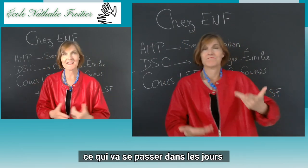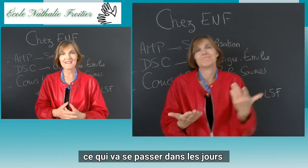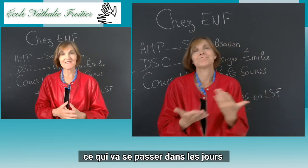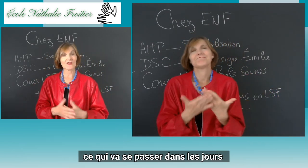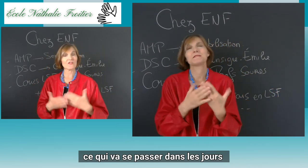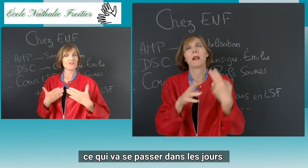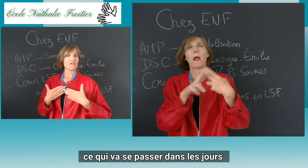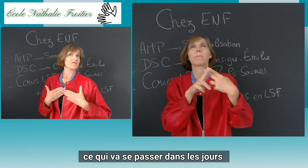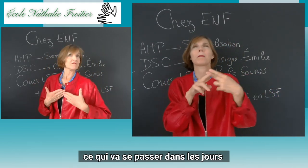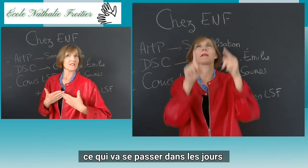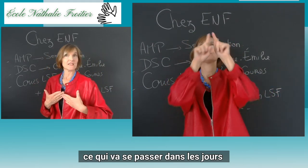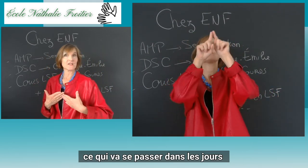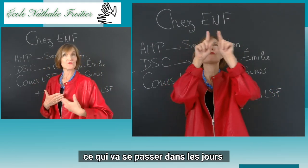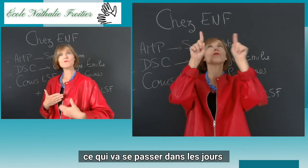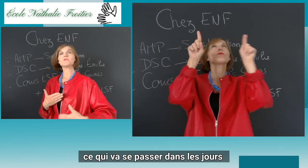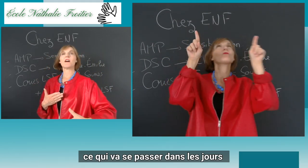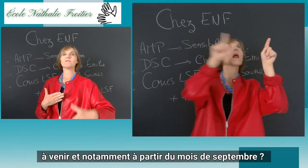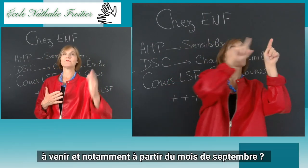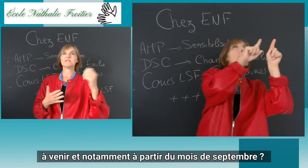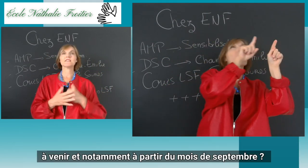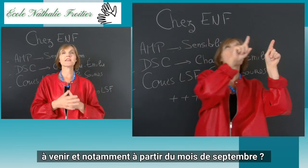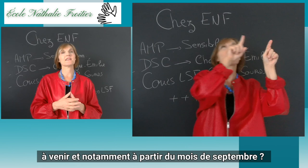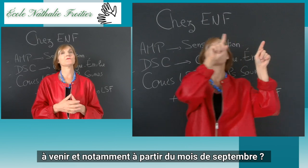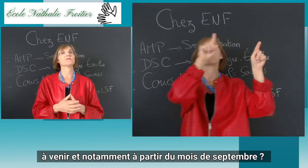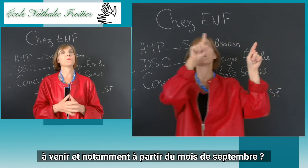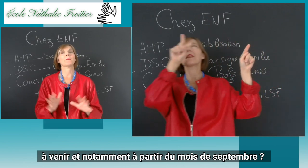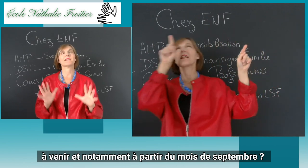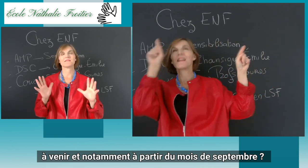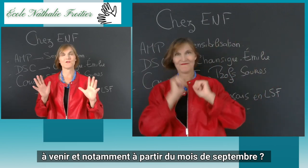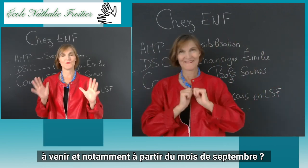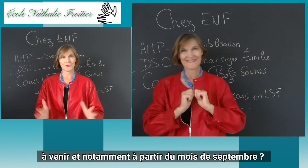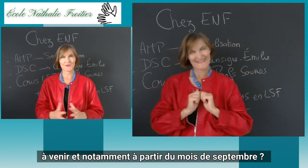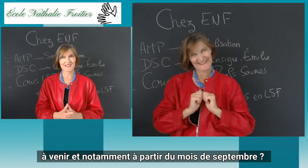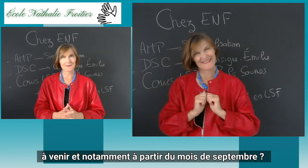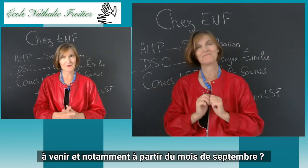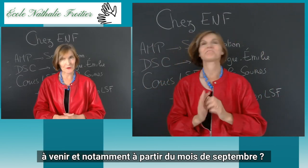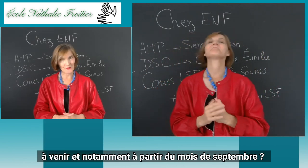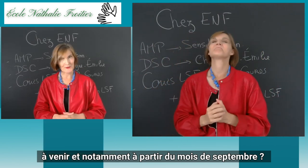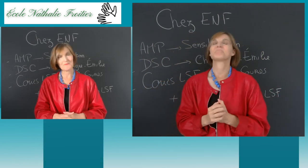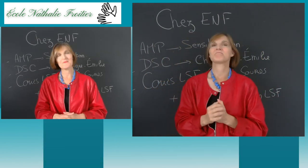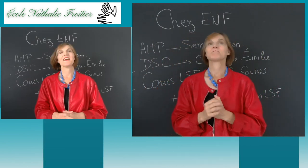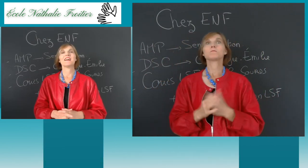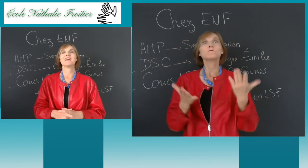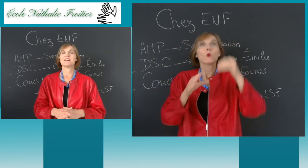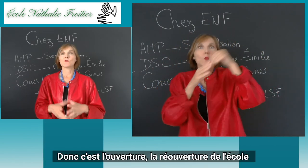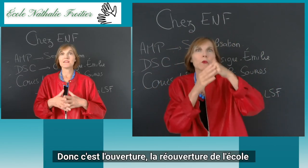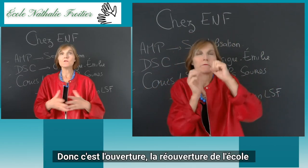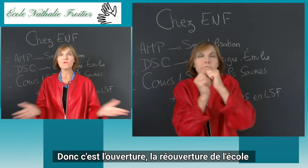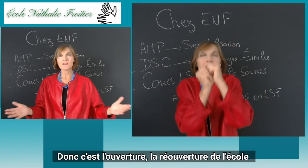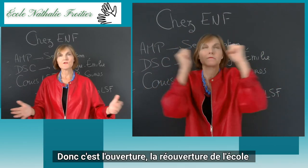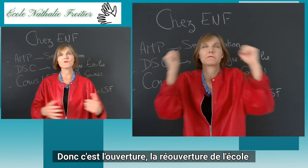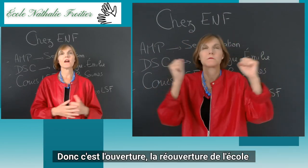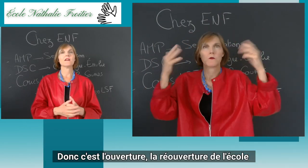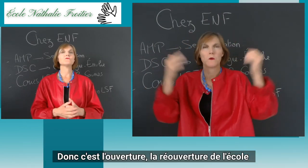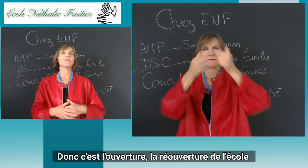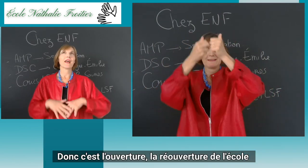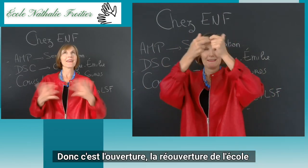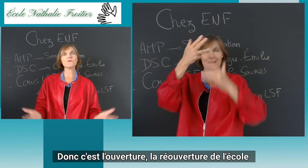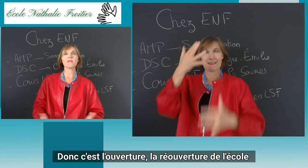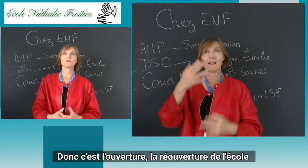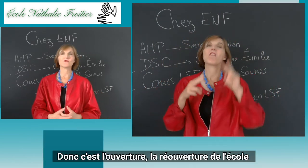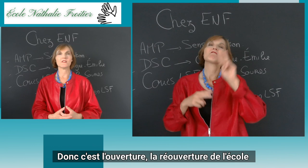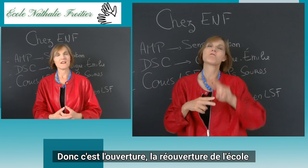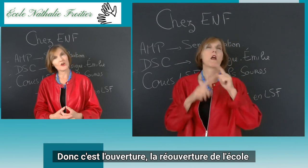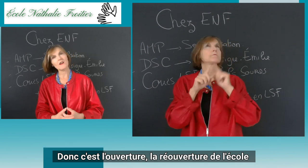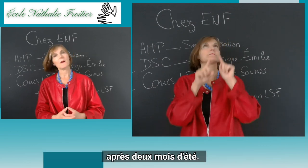qui va se passer dans les jours à venir et notamment à partir du mois de septembre donc c'est l'ouverture à nouveau